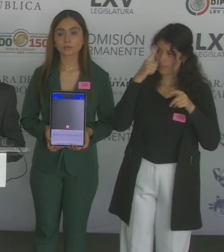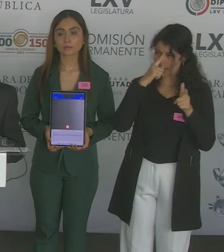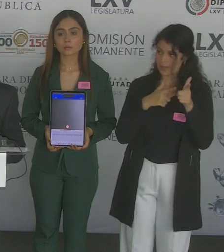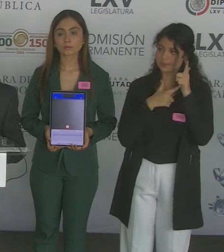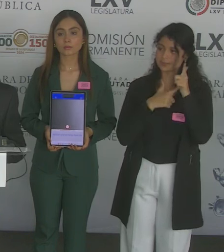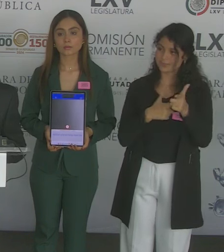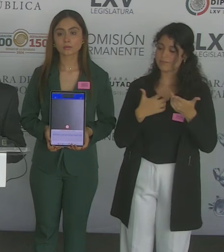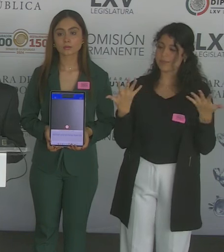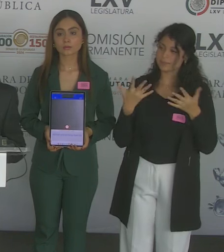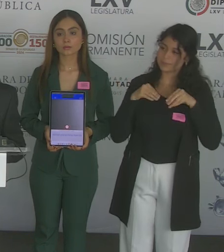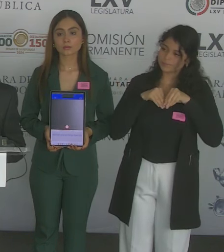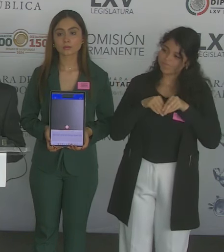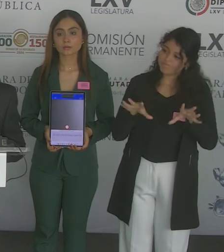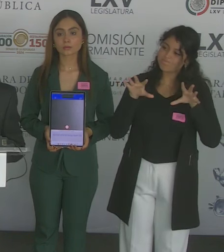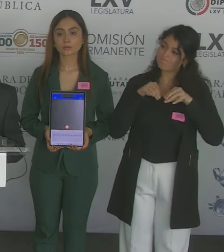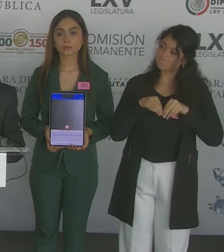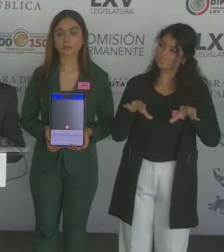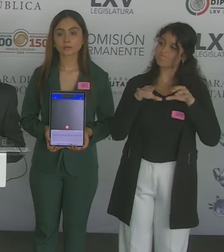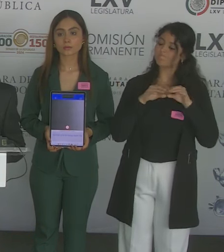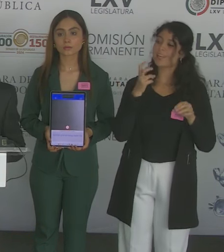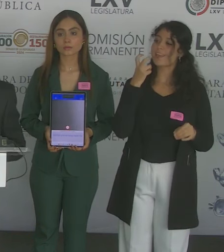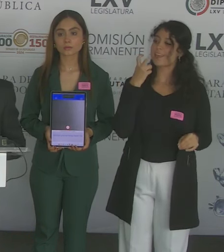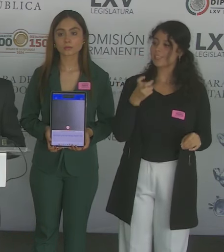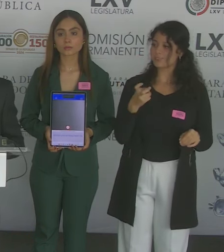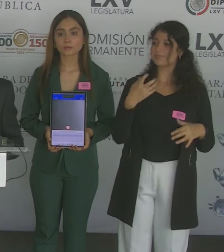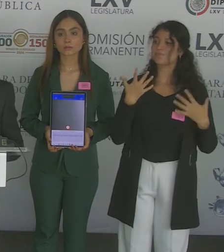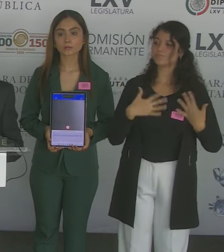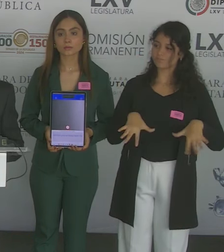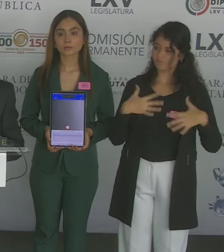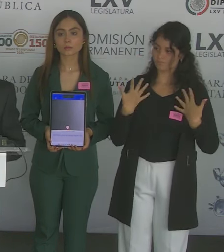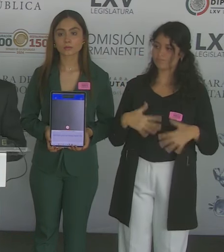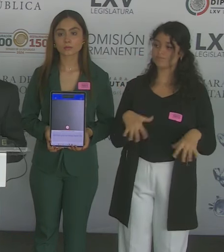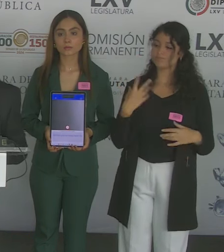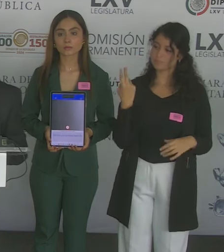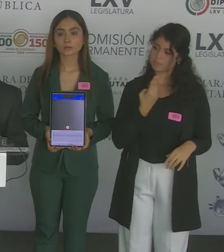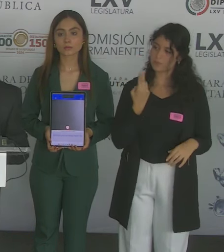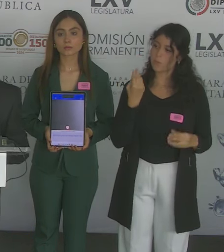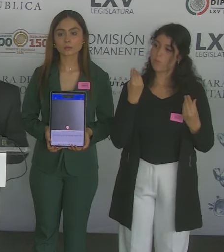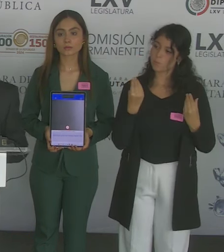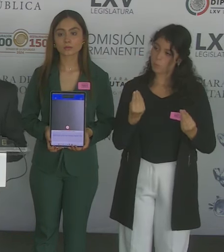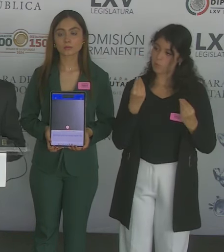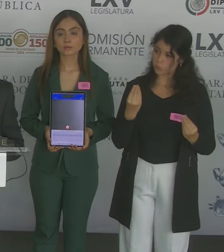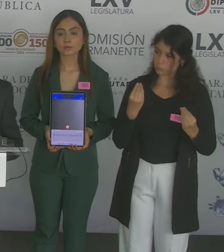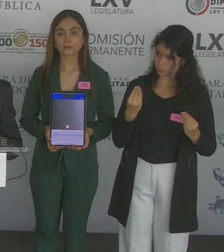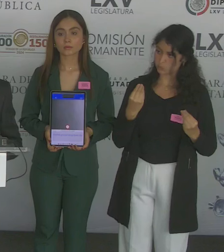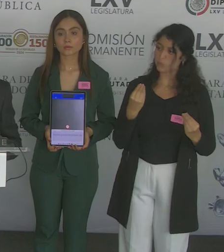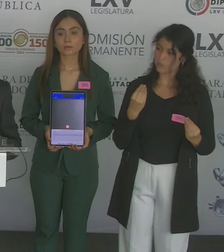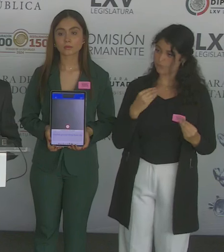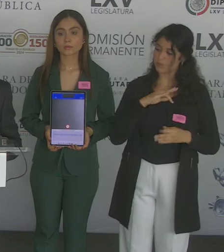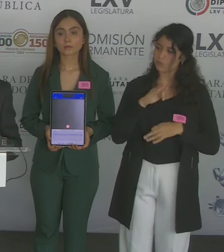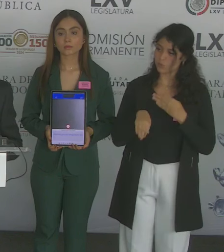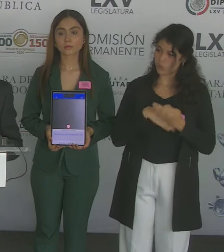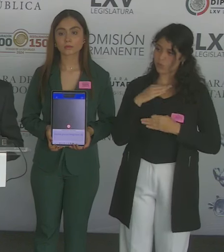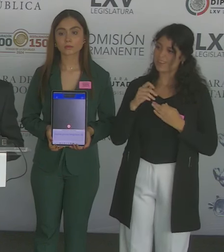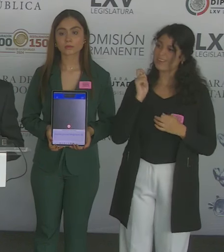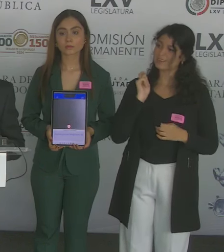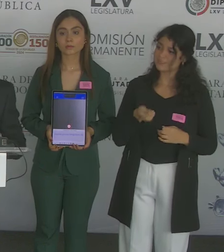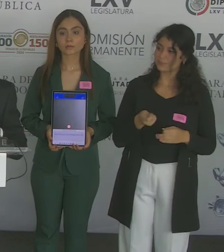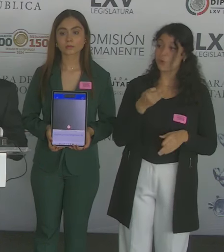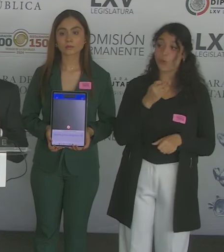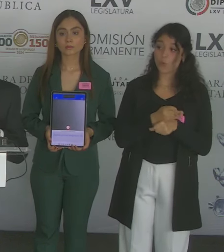difusión de esto que es tan necesario y que muchas y muchos de Quienes son